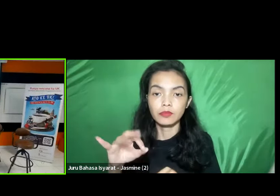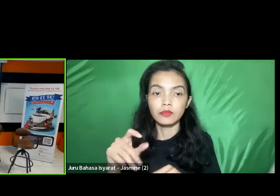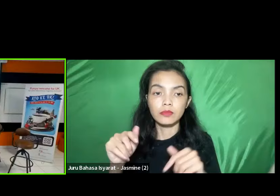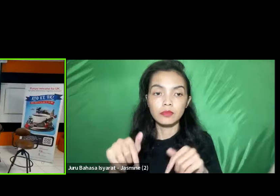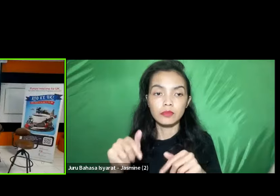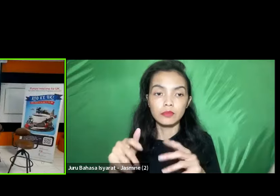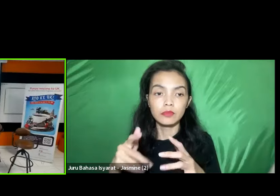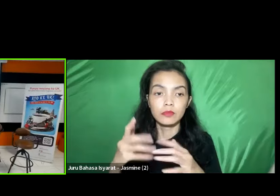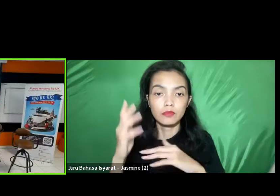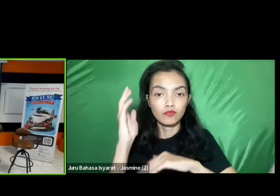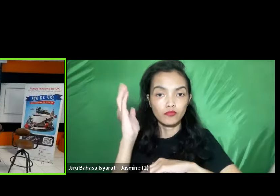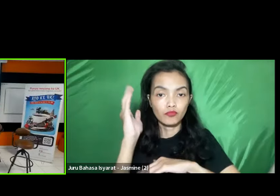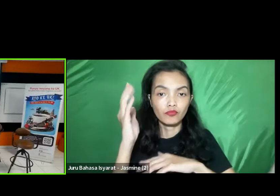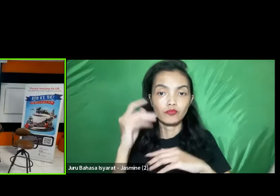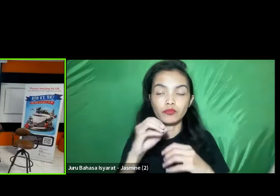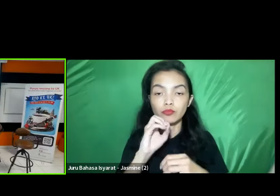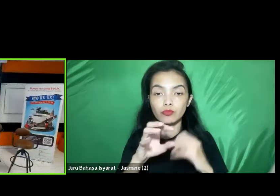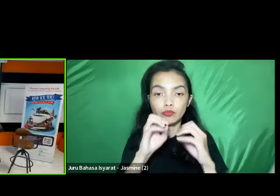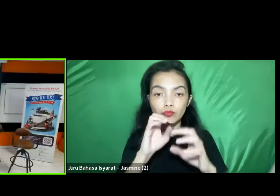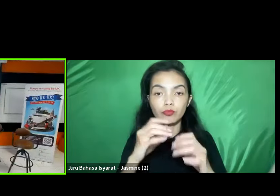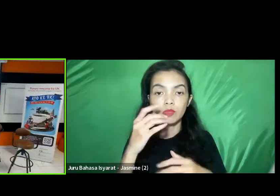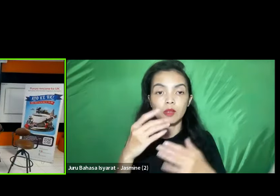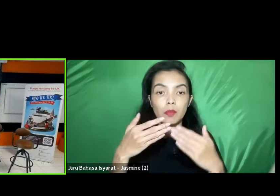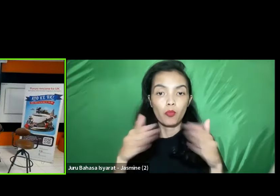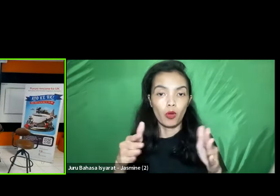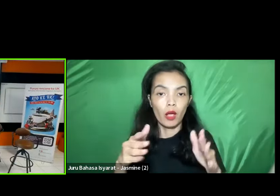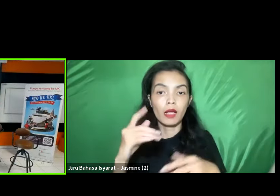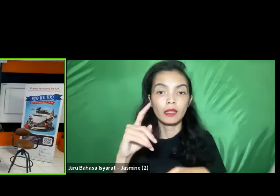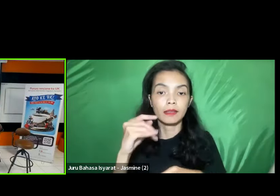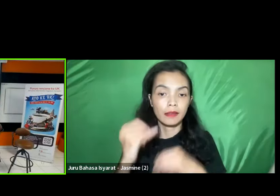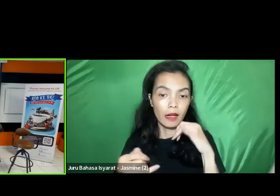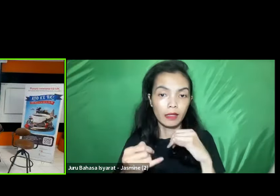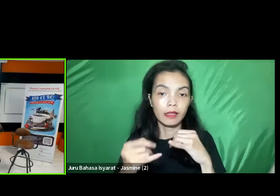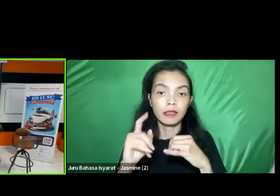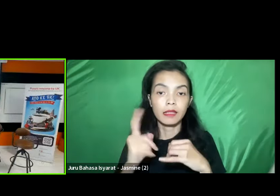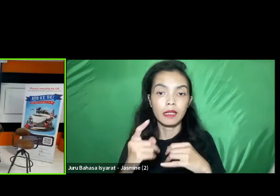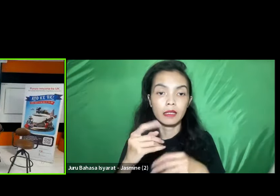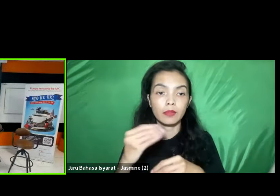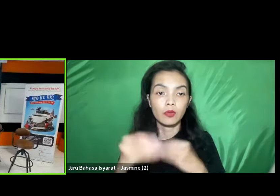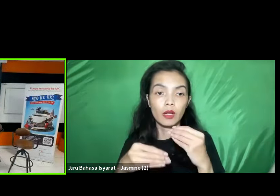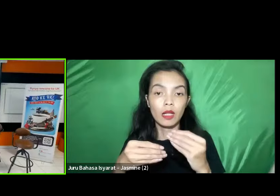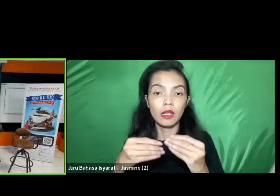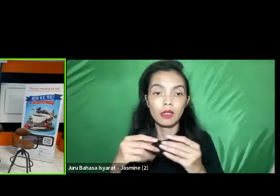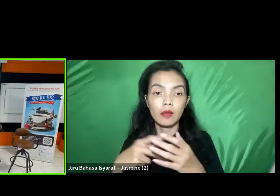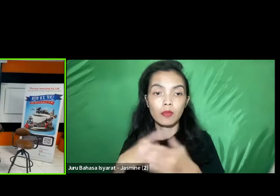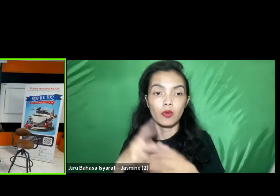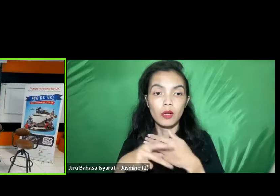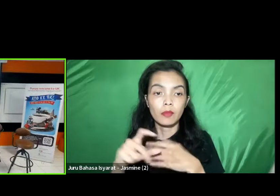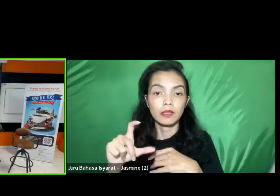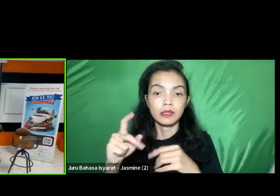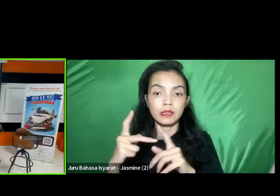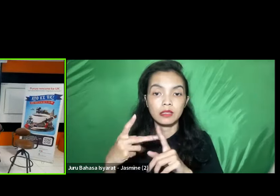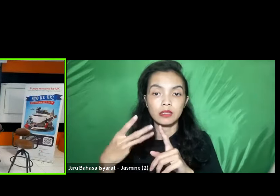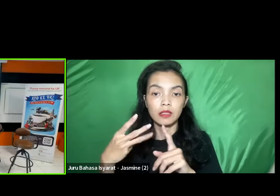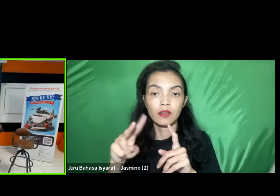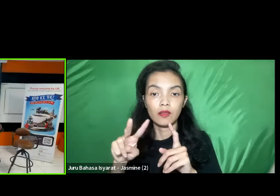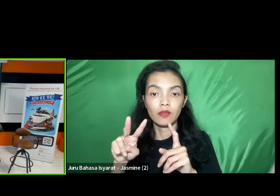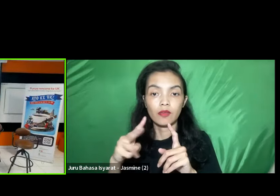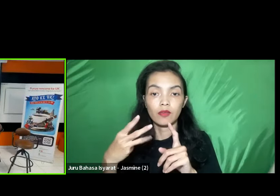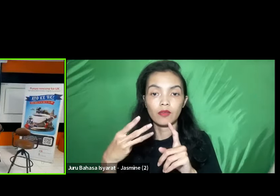eh opening remarks terakhir dari eh perwakilan program chevening Bu itu sendiri